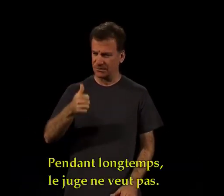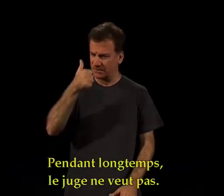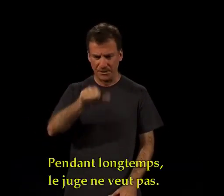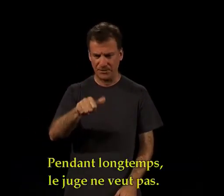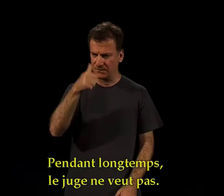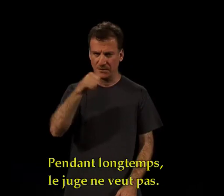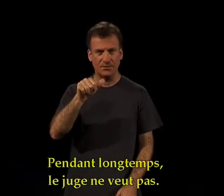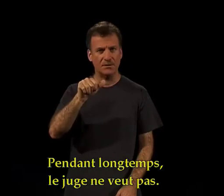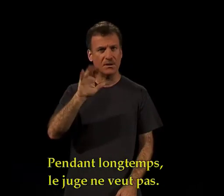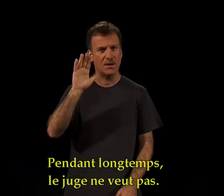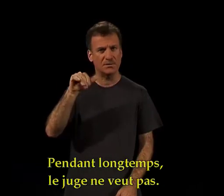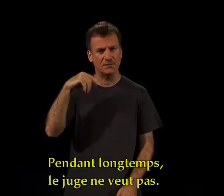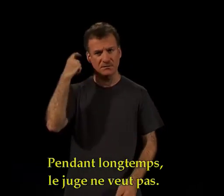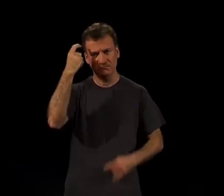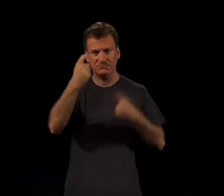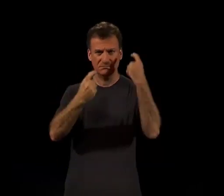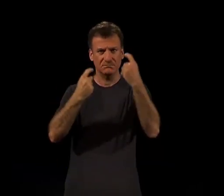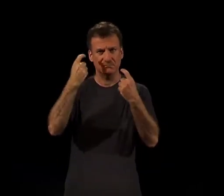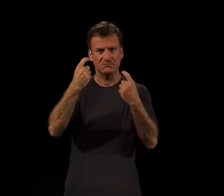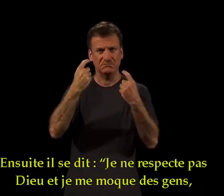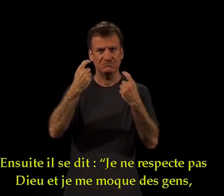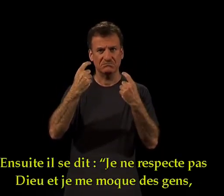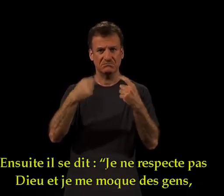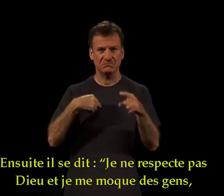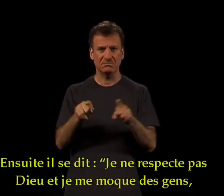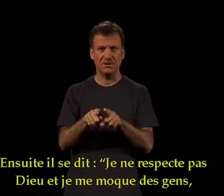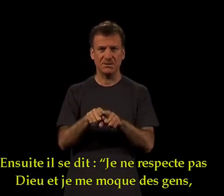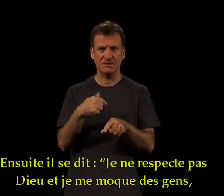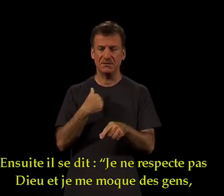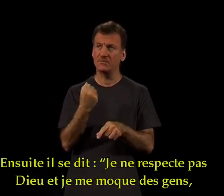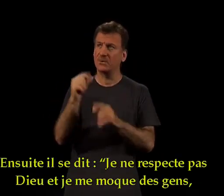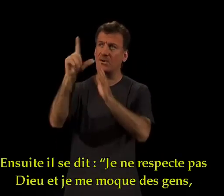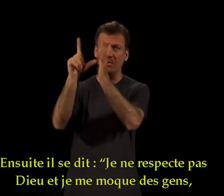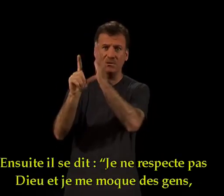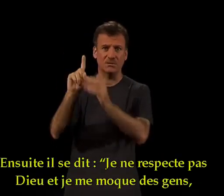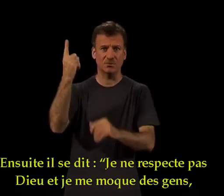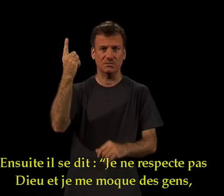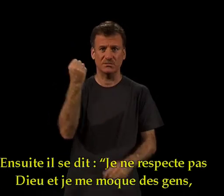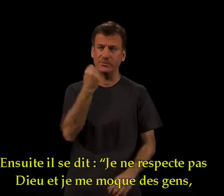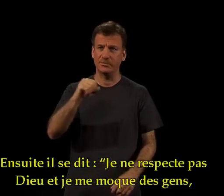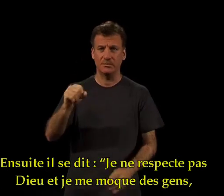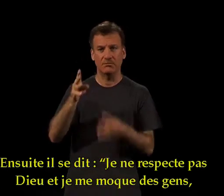» Pendant longtemps, le juge ne veut pas. Ensuite, il se dit, « Je ne respecte pas Dieu et je me moque des gens.